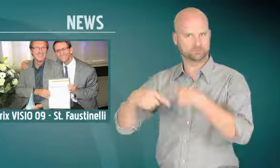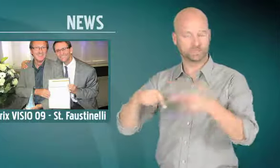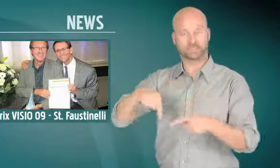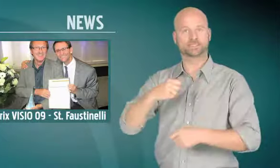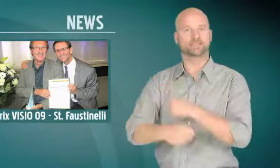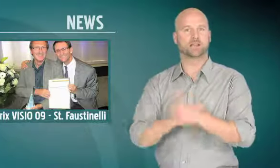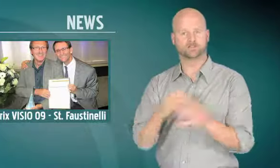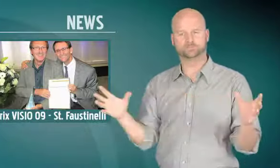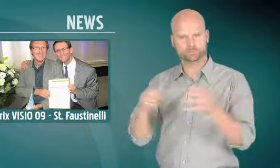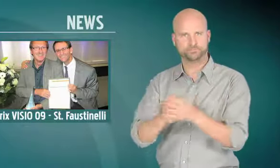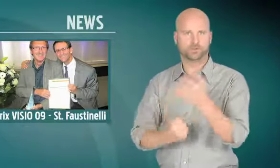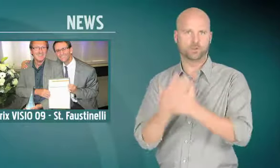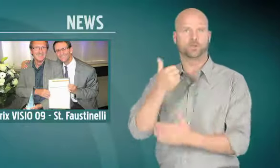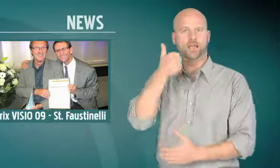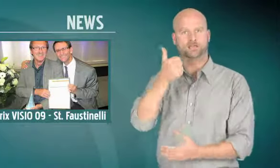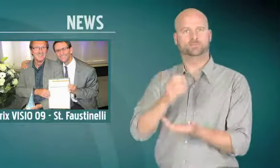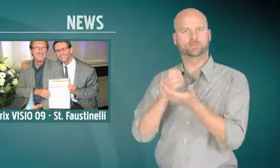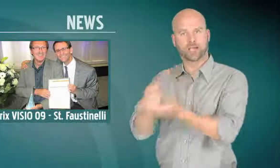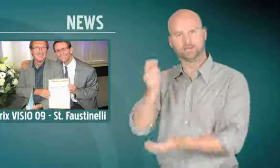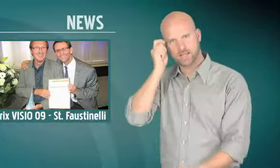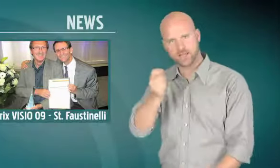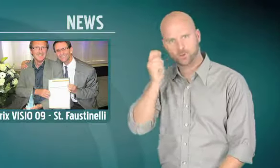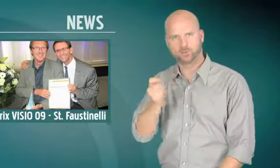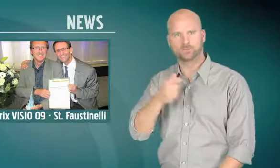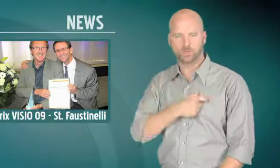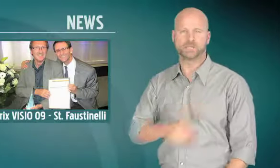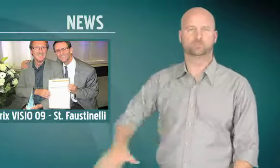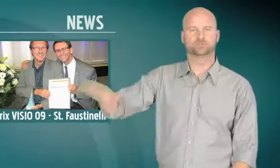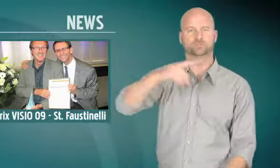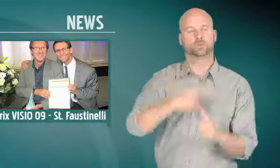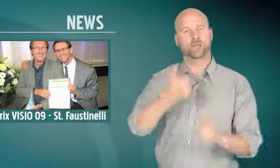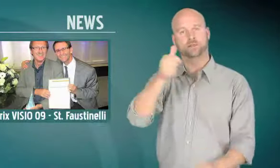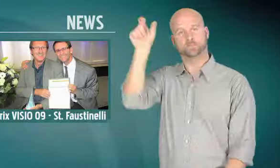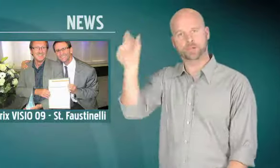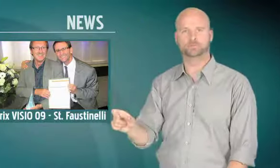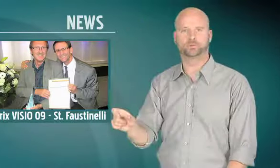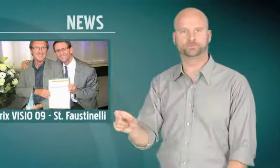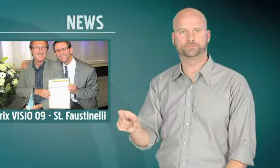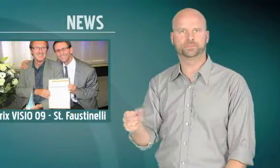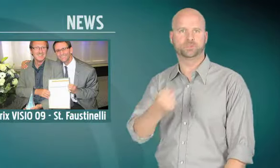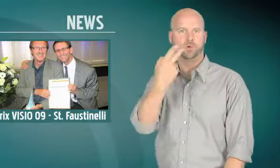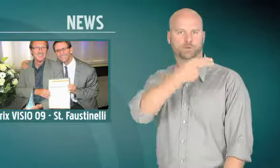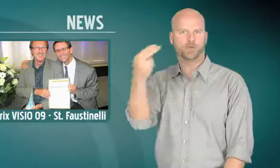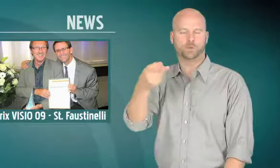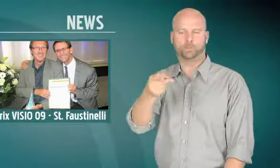einen neuen Preis für die Gesamtschweiz, bei dem nur noch eine Person geehrt wird. Der Preis hat einen neuen Namen erhalten,